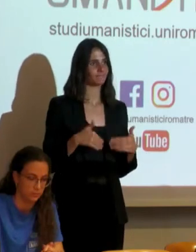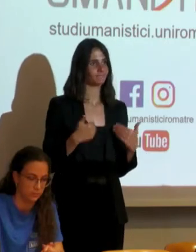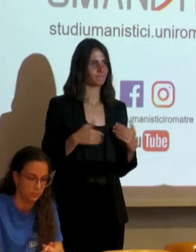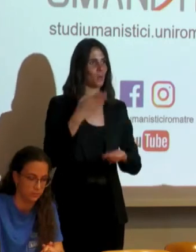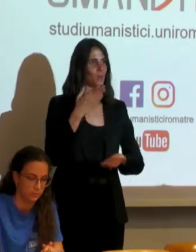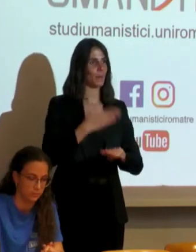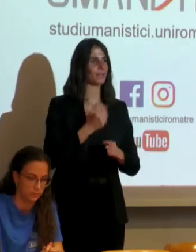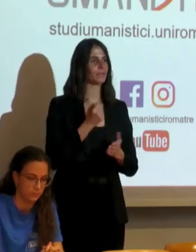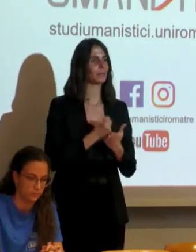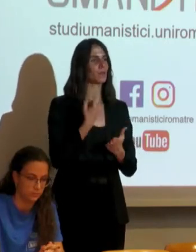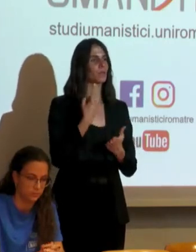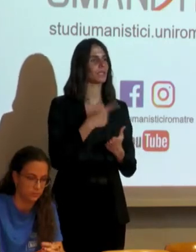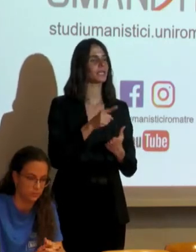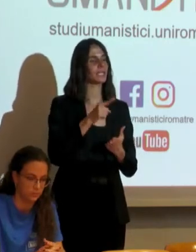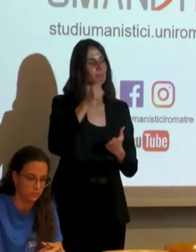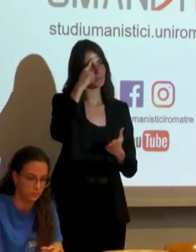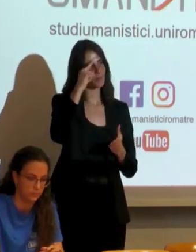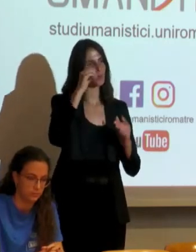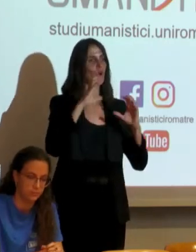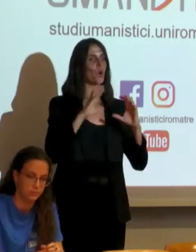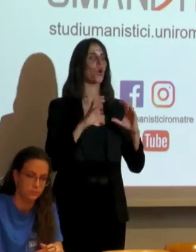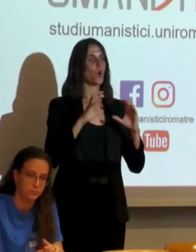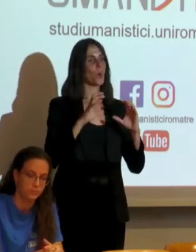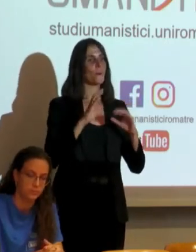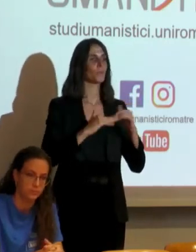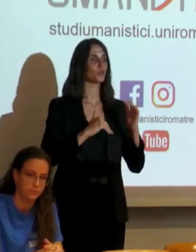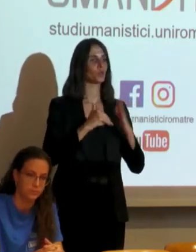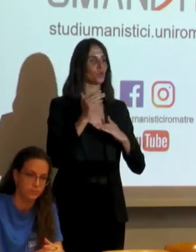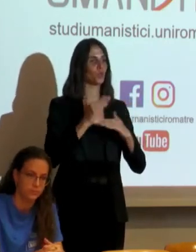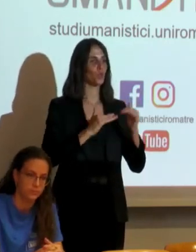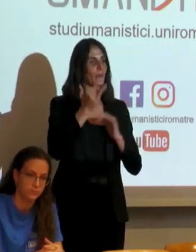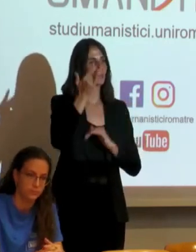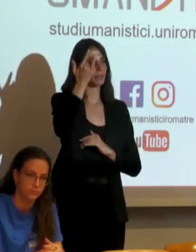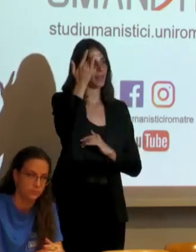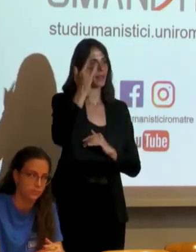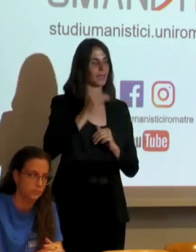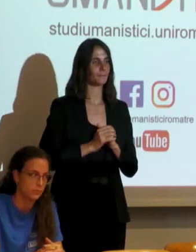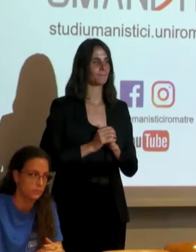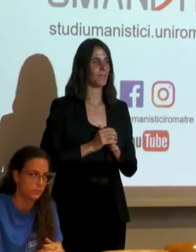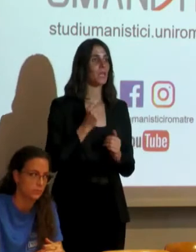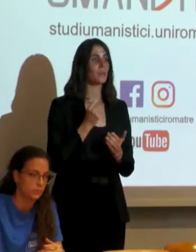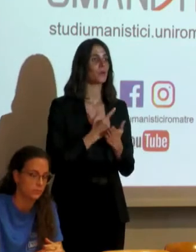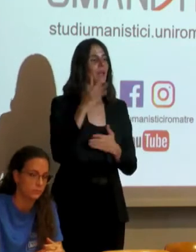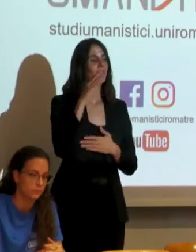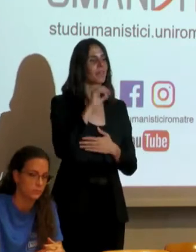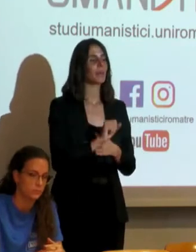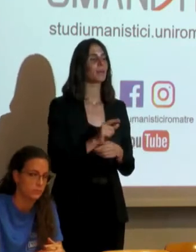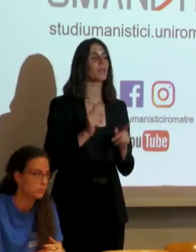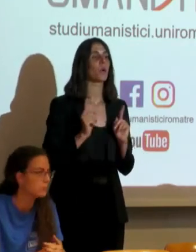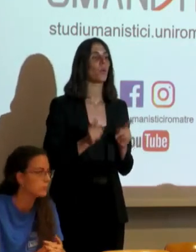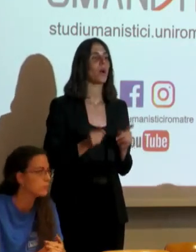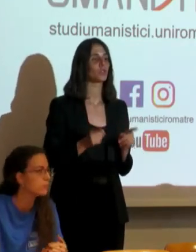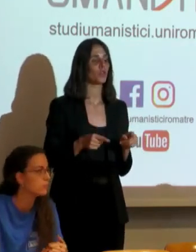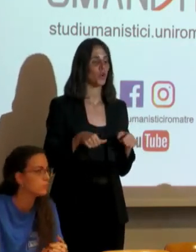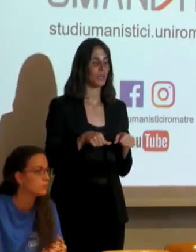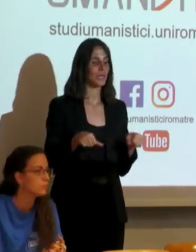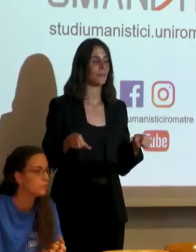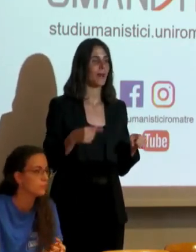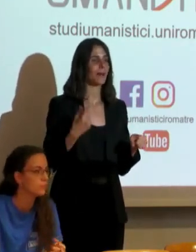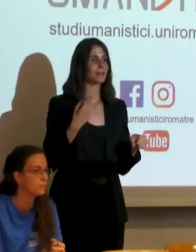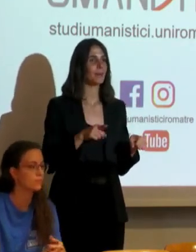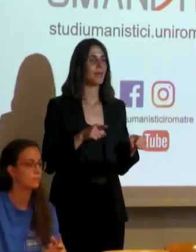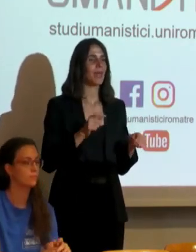struttura mentale, no? Il modo in cui ci rivolgiamo alle religioni, a maggior ragione adesso è importante capire quali sono i fondamenti di